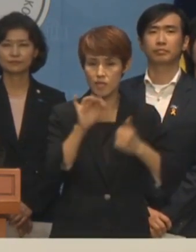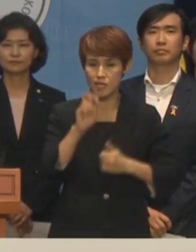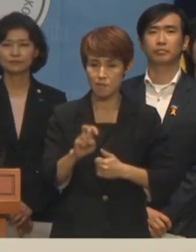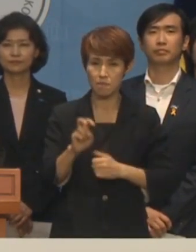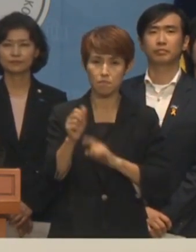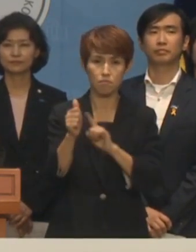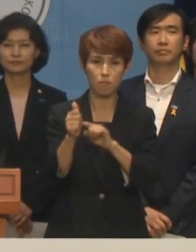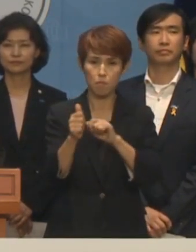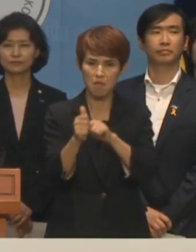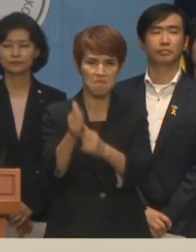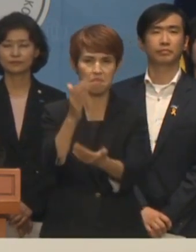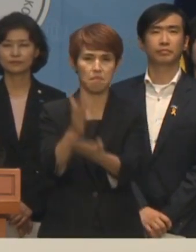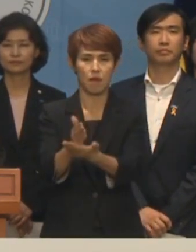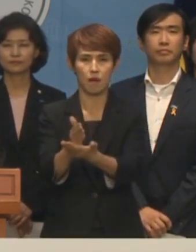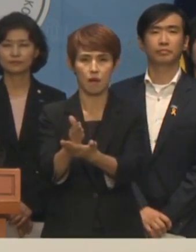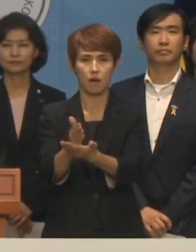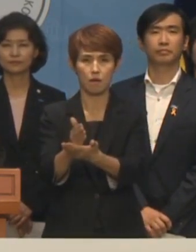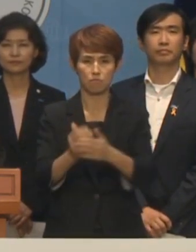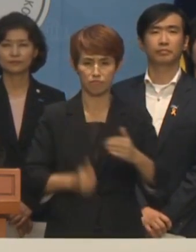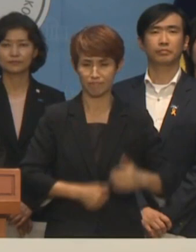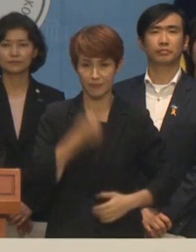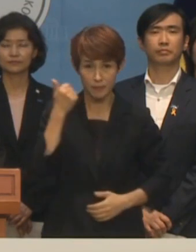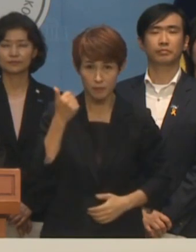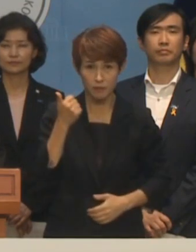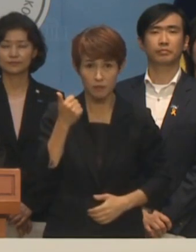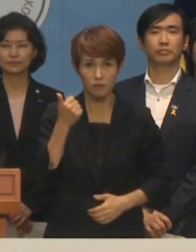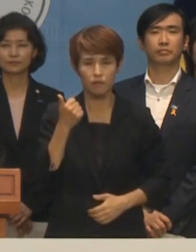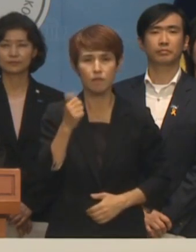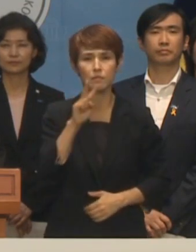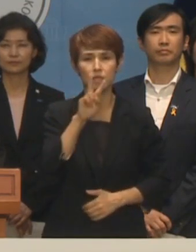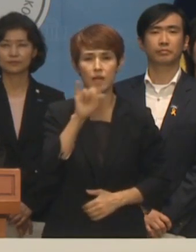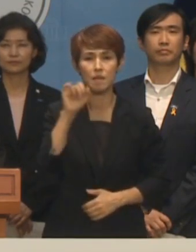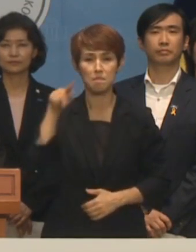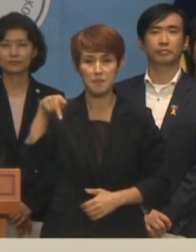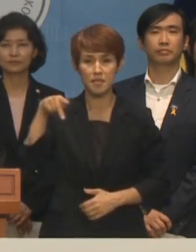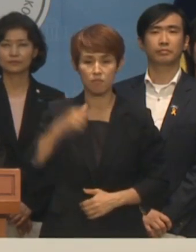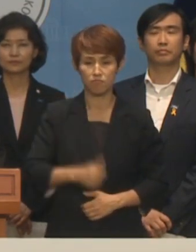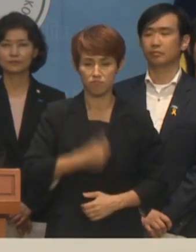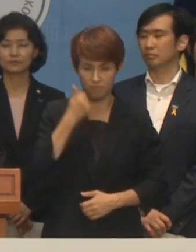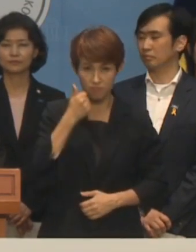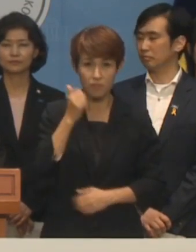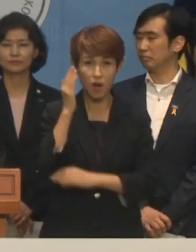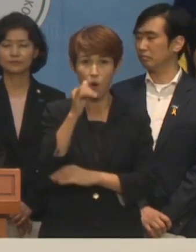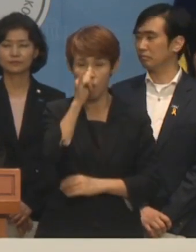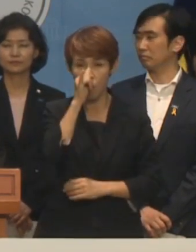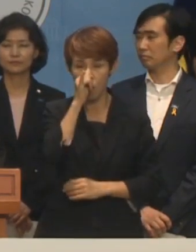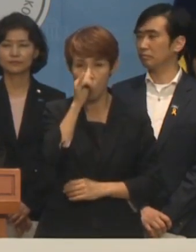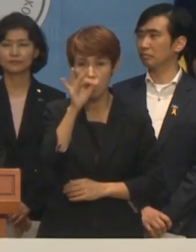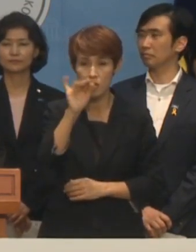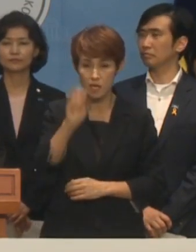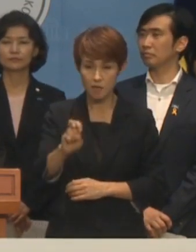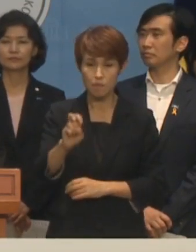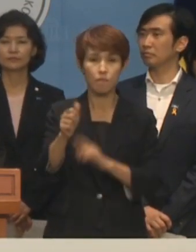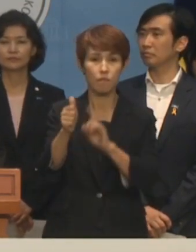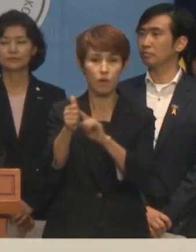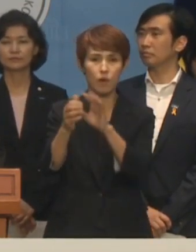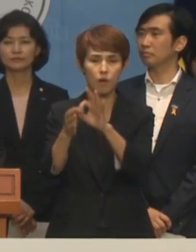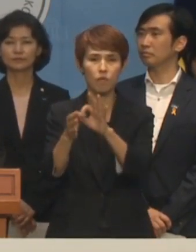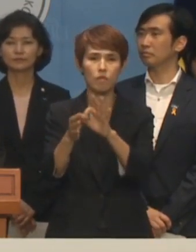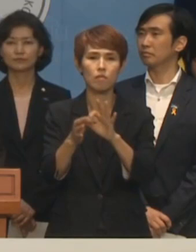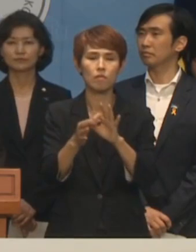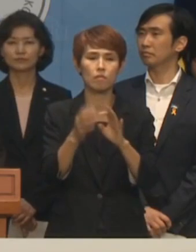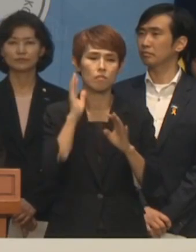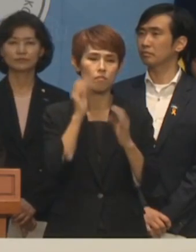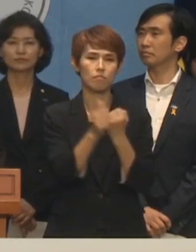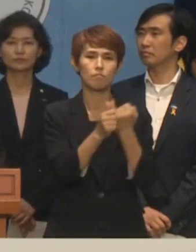사단장을 처벌해서는 안 된다며 경로했다는 일명 VIP 경로설에 이어 임성근 사단장을 둘러싸고 김건희 도이치모터스